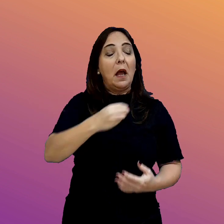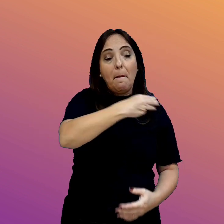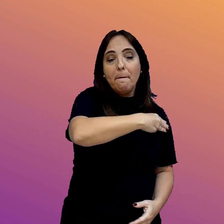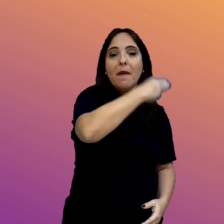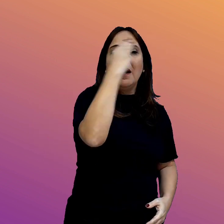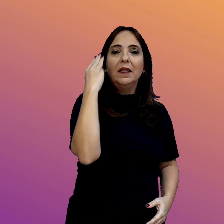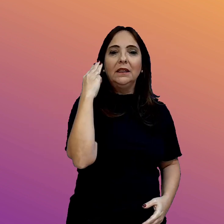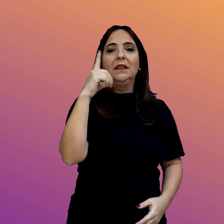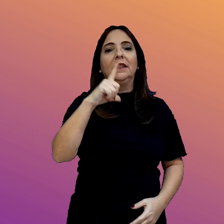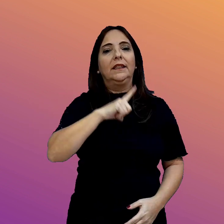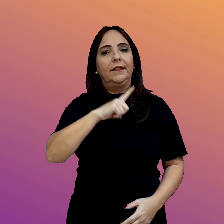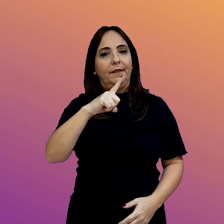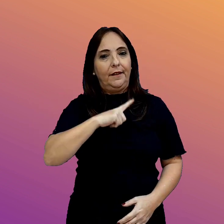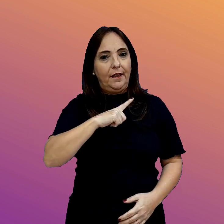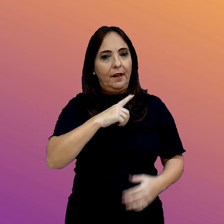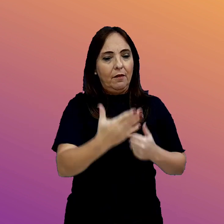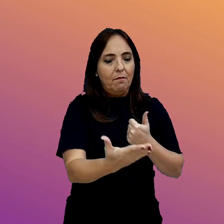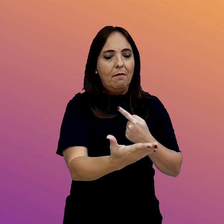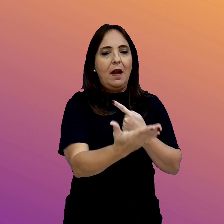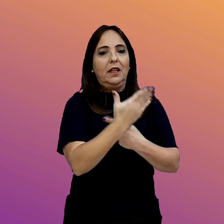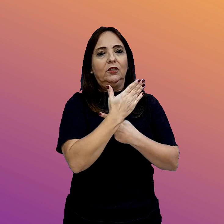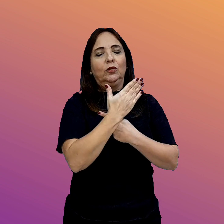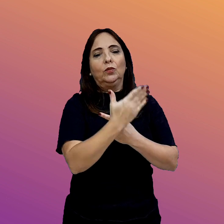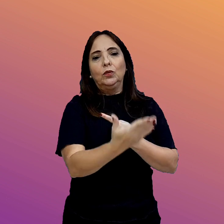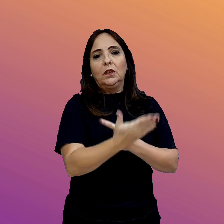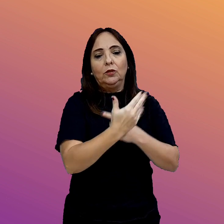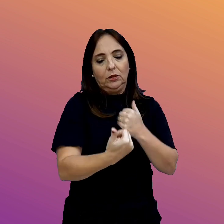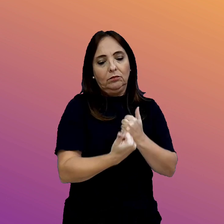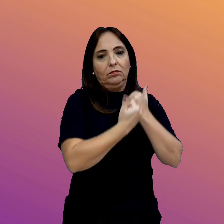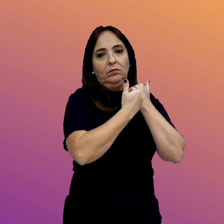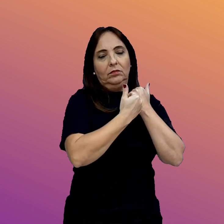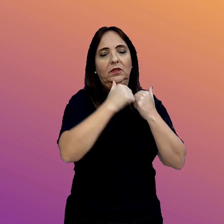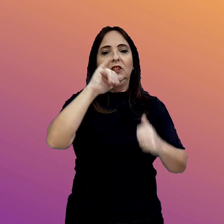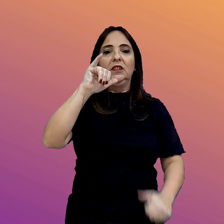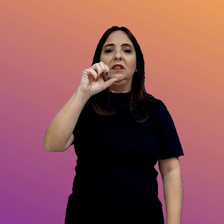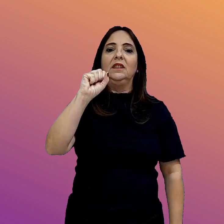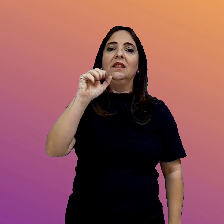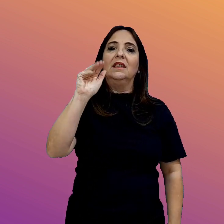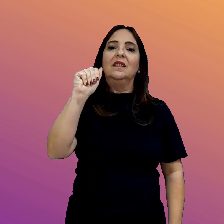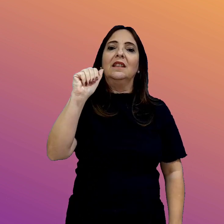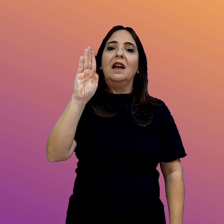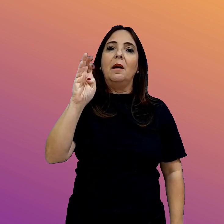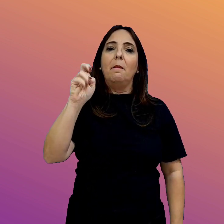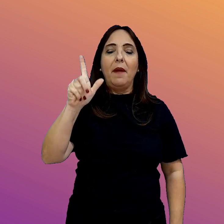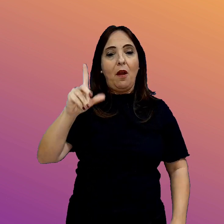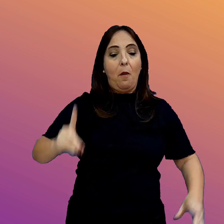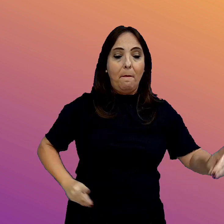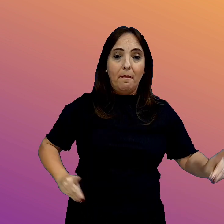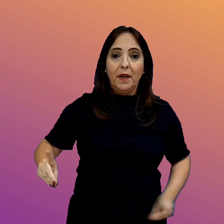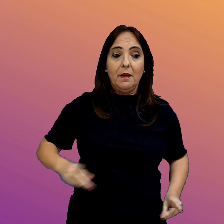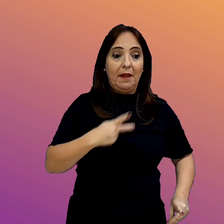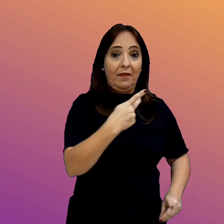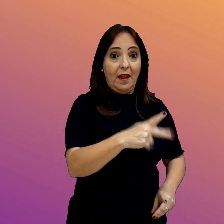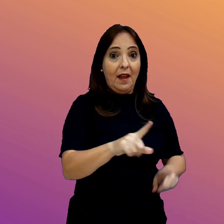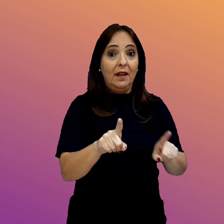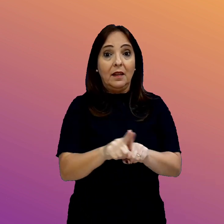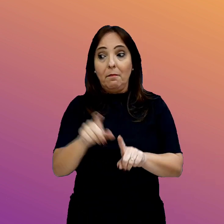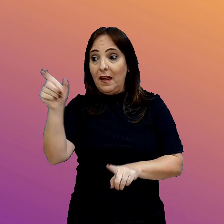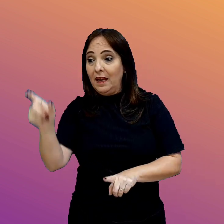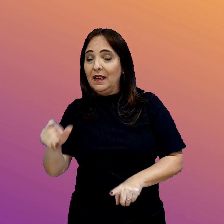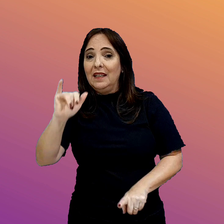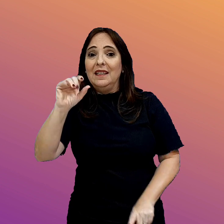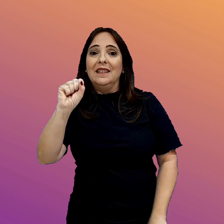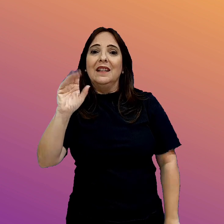Maria teve um suporte muito grande na vida de Isabel, que foi sua prima, mãe de João Batista, né? E